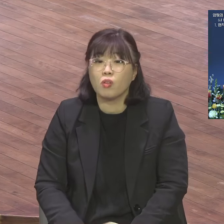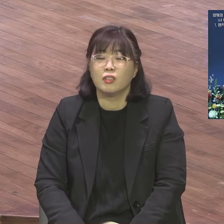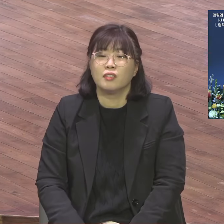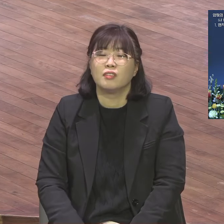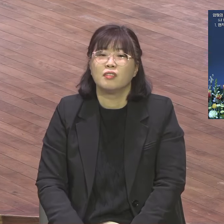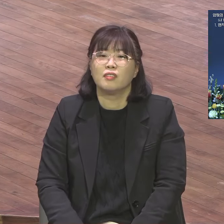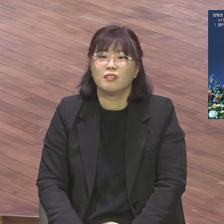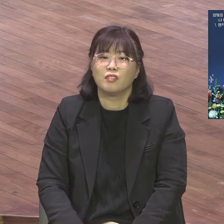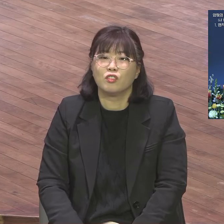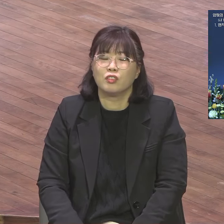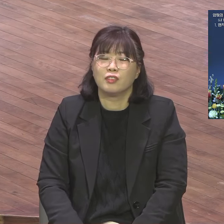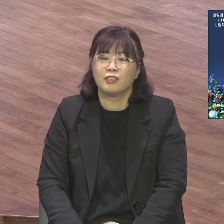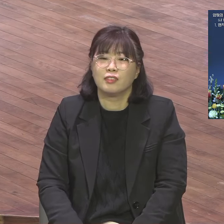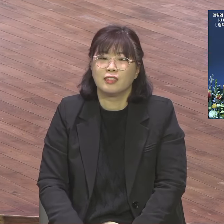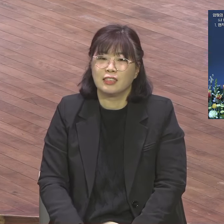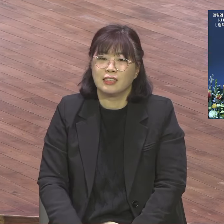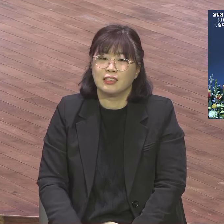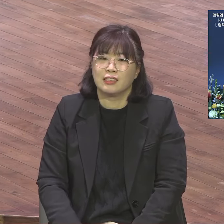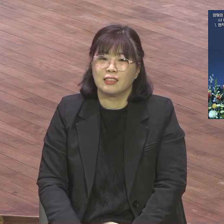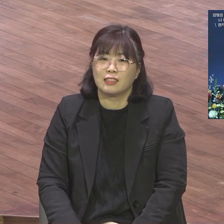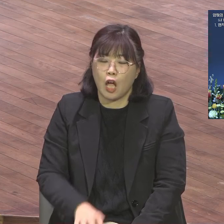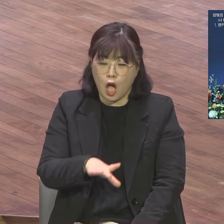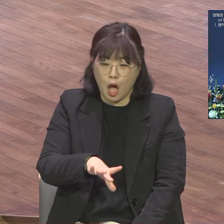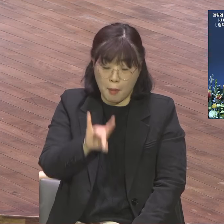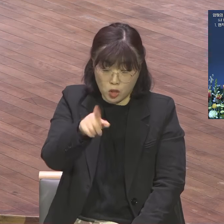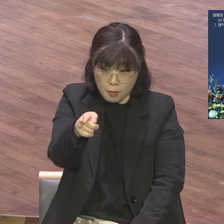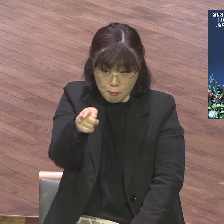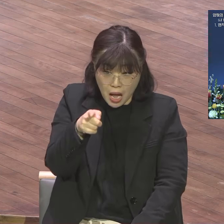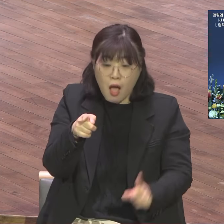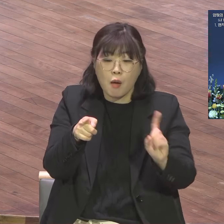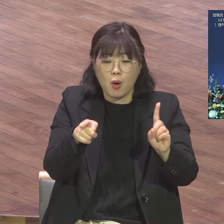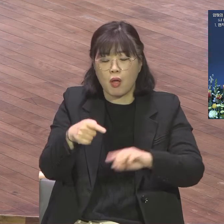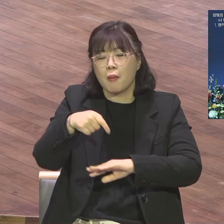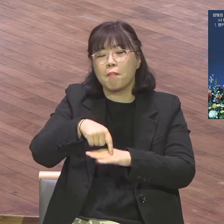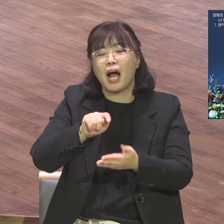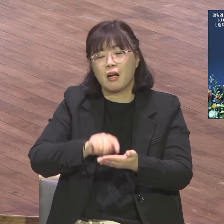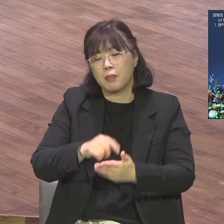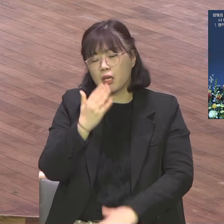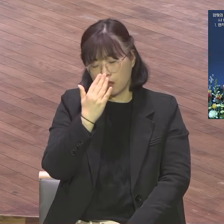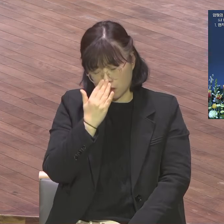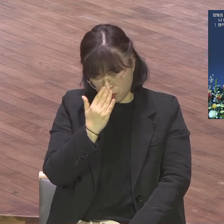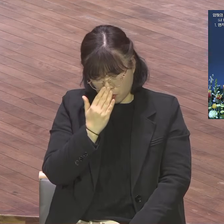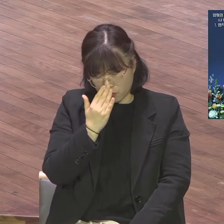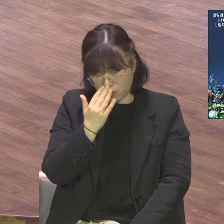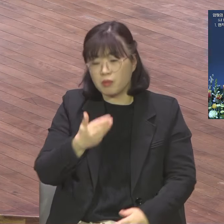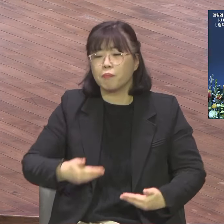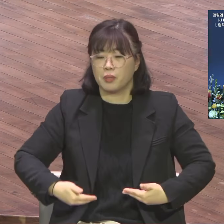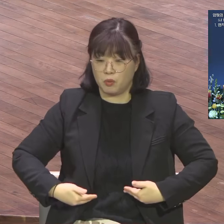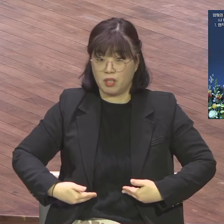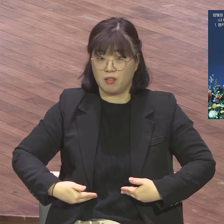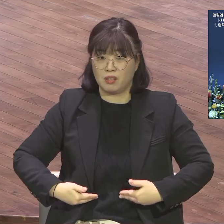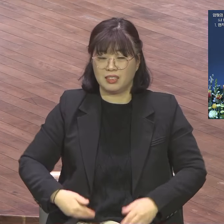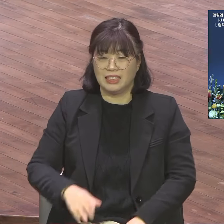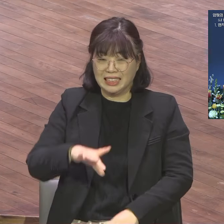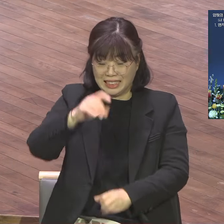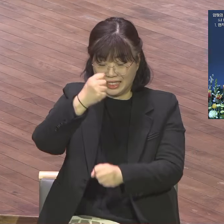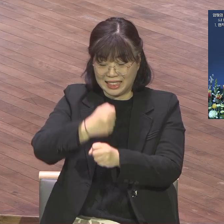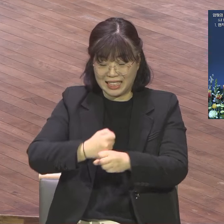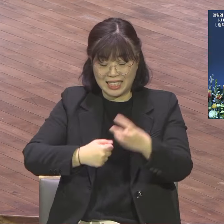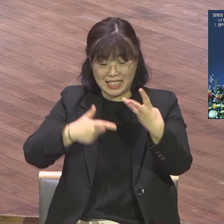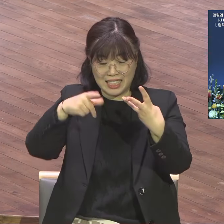있어요. 우선적으로 마음이 교만하지 않아야 돼요. 마음이 교만하지. 장세기 3장